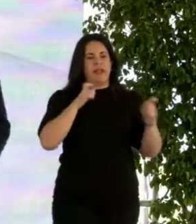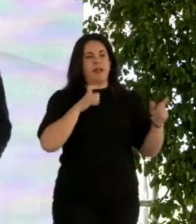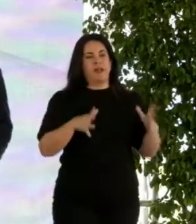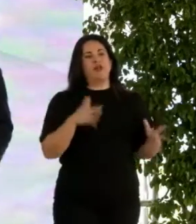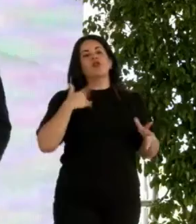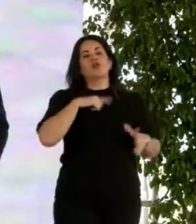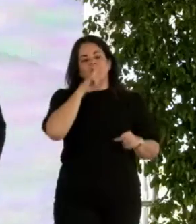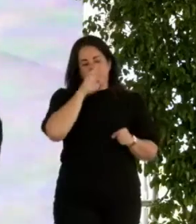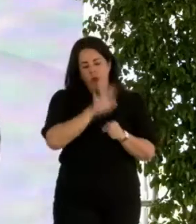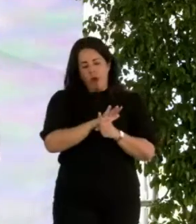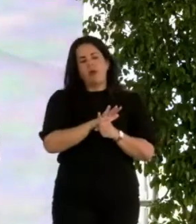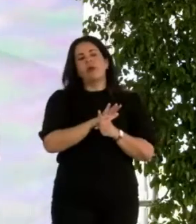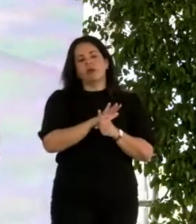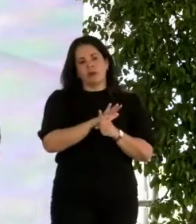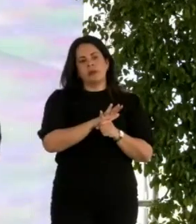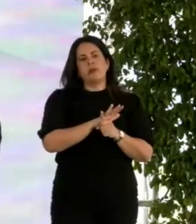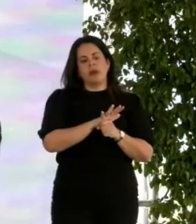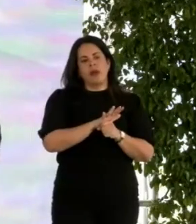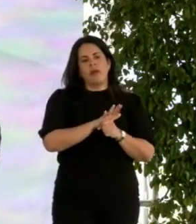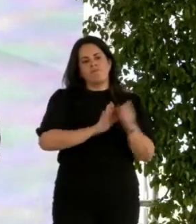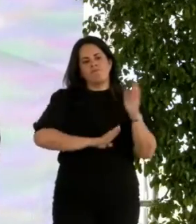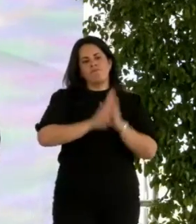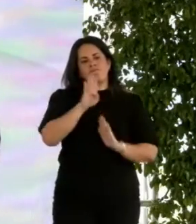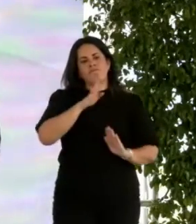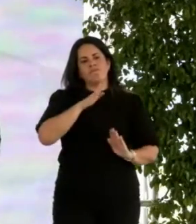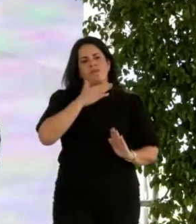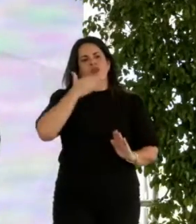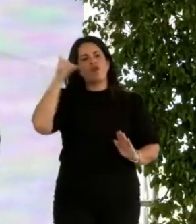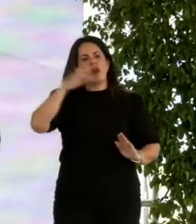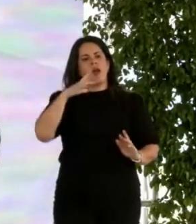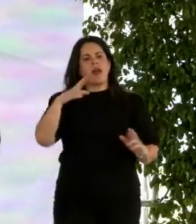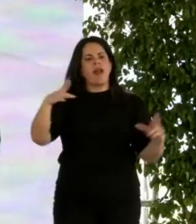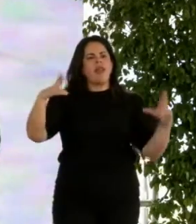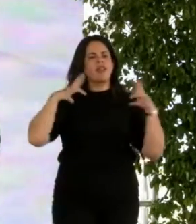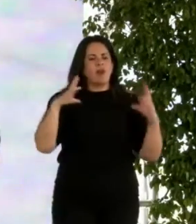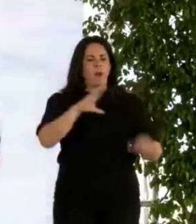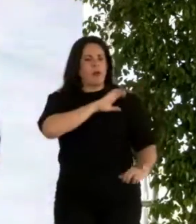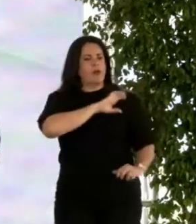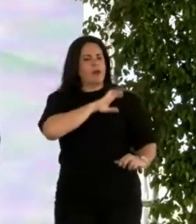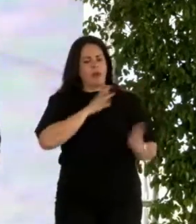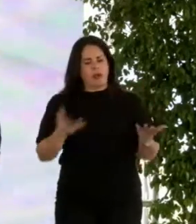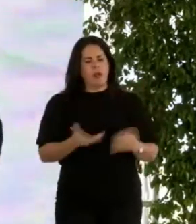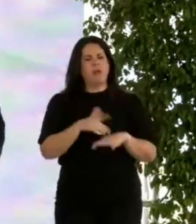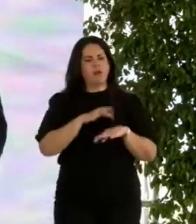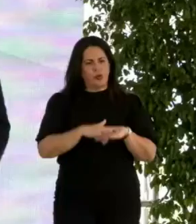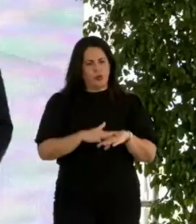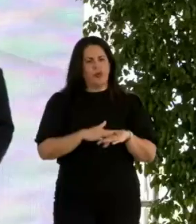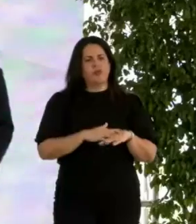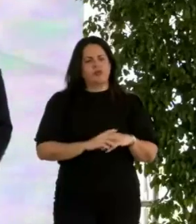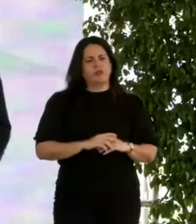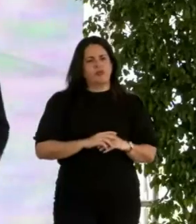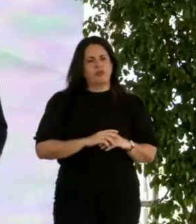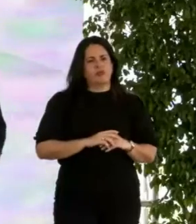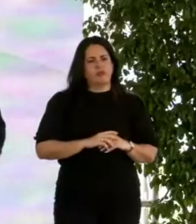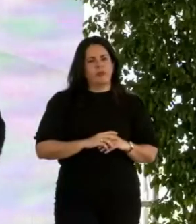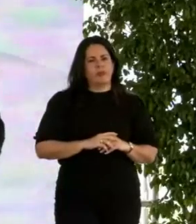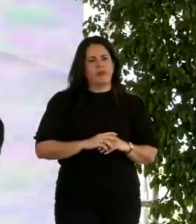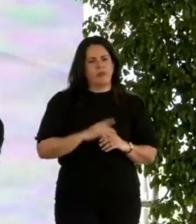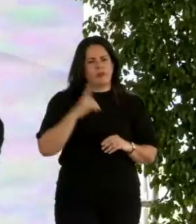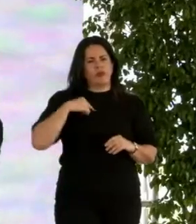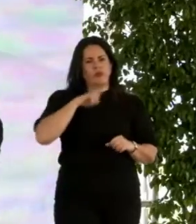estamos comprometidos a mejorarle el retiro a los policías de Puerto Rico.